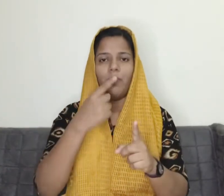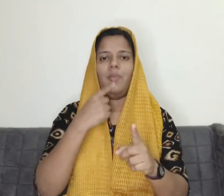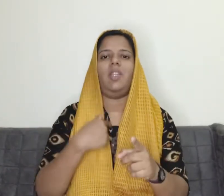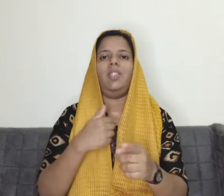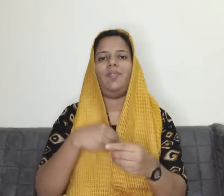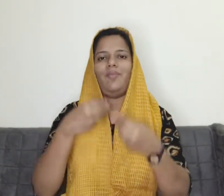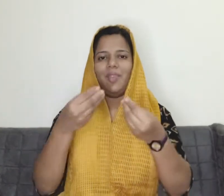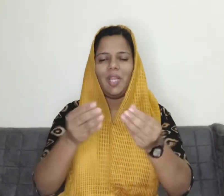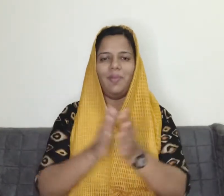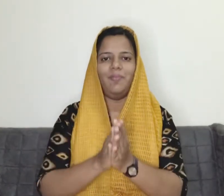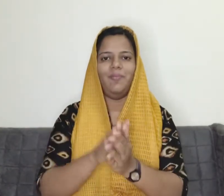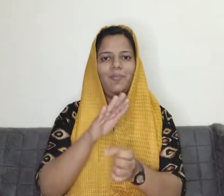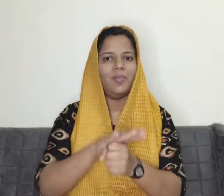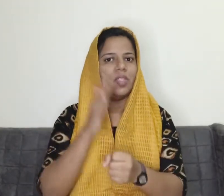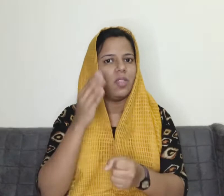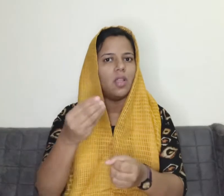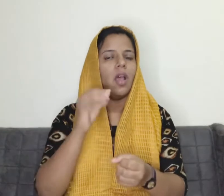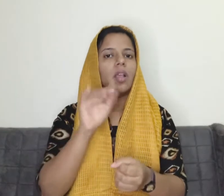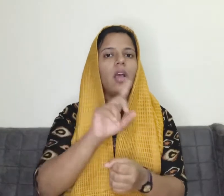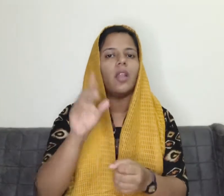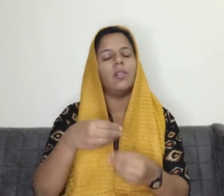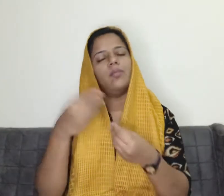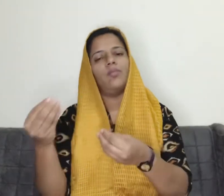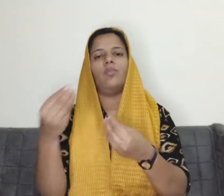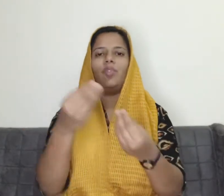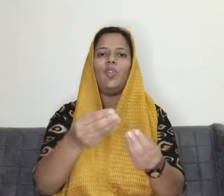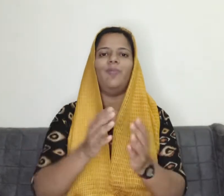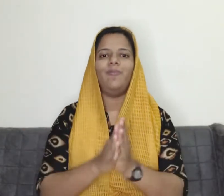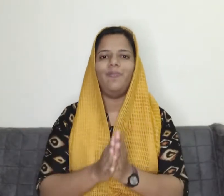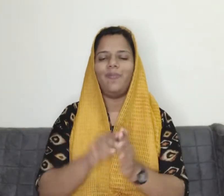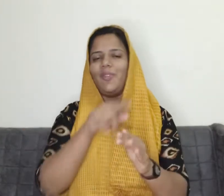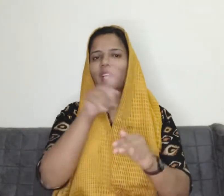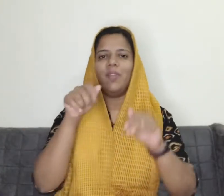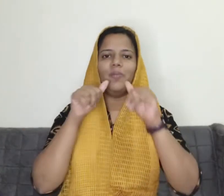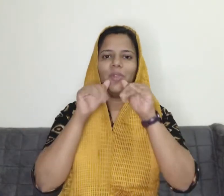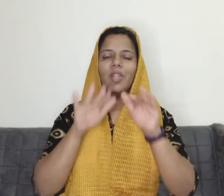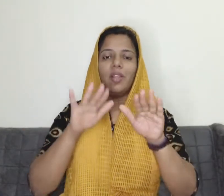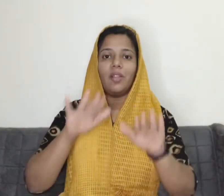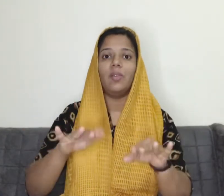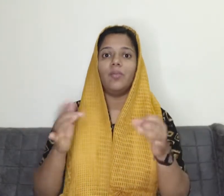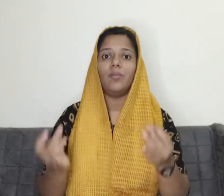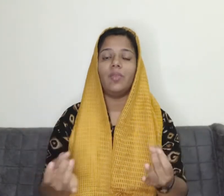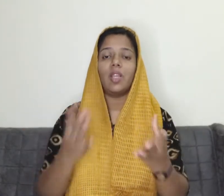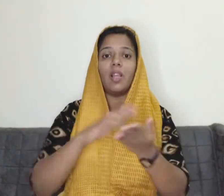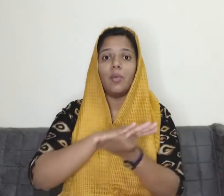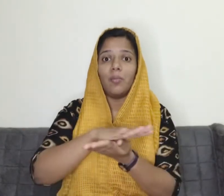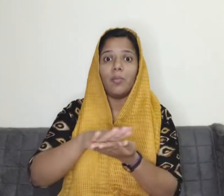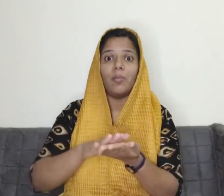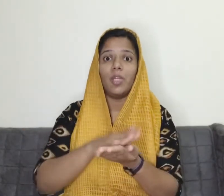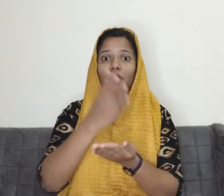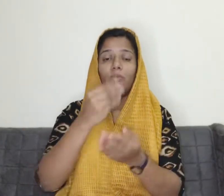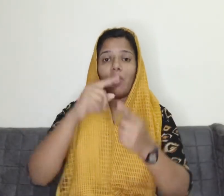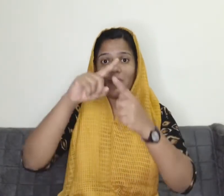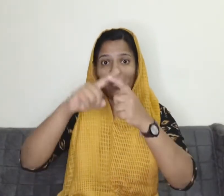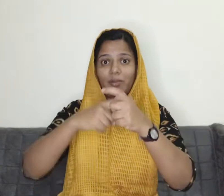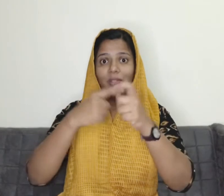നിങ്ങൾക്ക് മെസ്സേജ് അയച്ചു തരുന്ന ആളിനോട് ചോദിച്ചാൽ മതി, നിങ്ങൾക്ക് ലിങ്ക് കിട്ടും കേട്ടോ. കർത്താവ് അനുഗ്രഹിക്കട്ടെ. ഇന്ന് പ്രഭാതത്തിൽ പരിശുദ്ധാത്മാവ് ഓർപ്പിക്കുന്ന യിരെമ്യാവിൻ്റെ